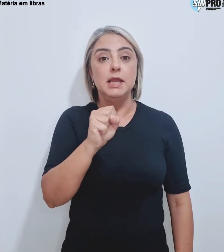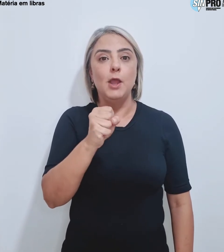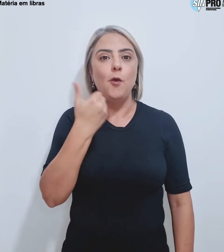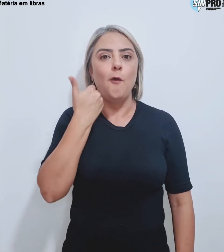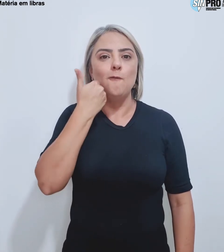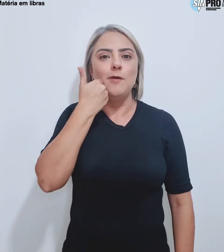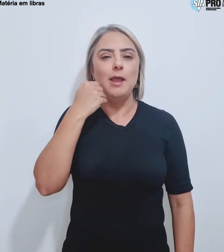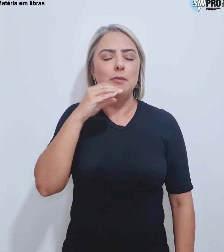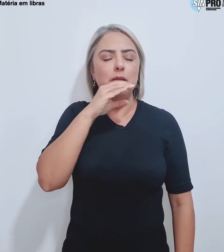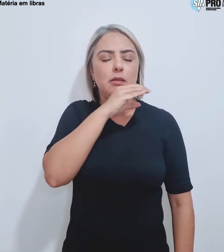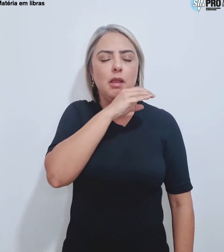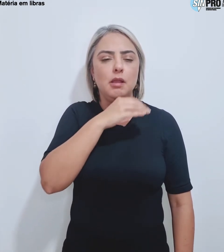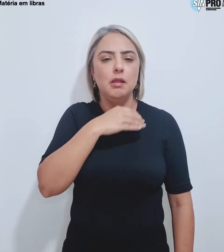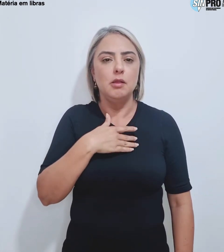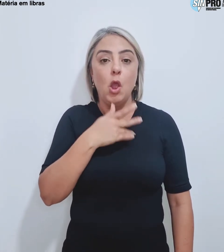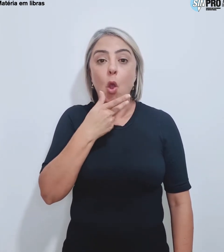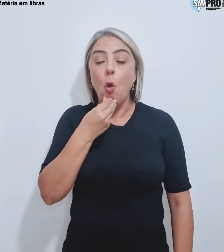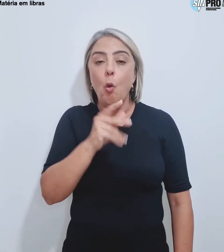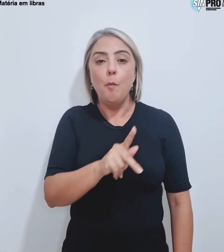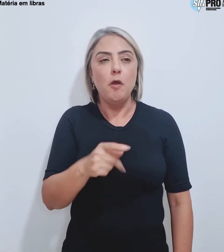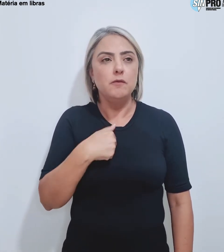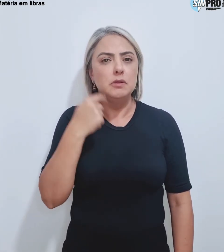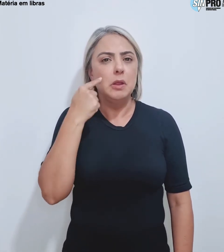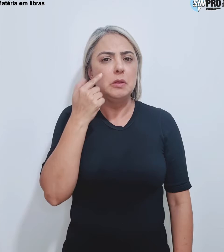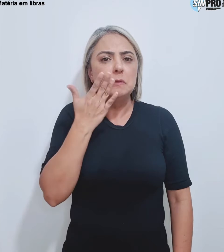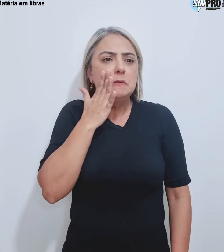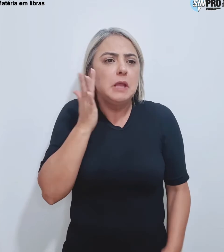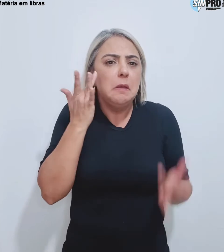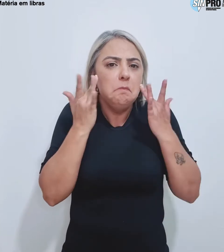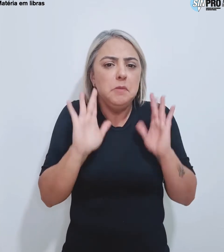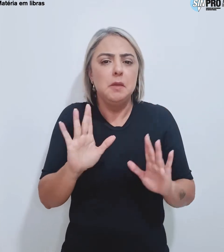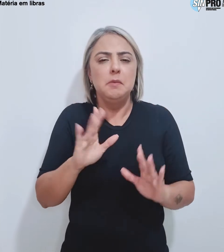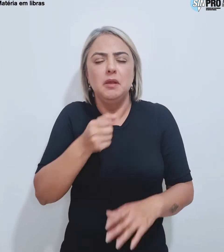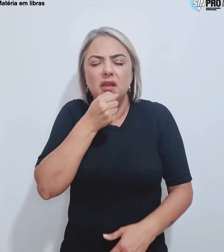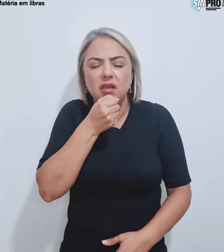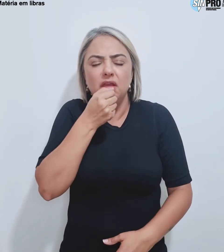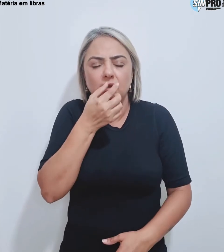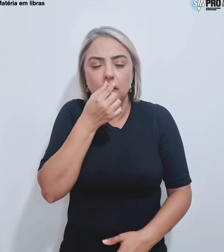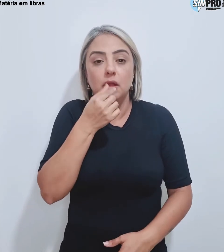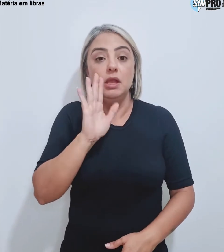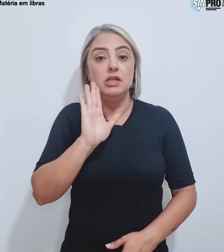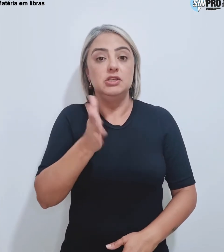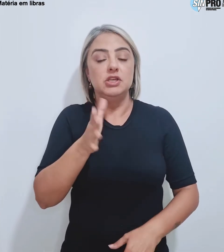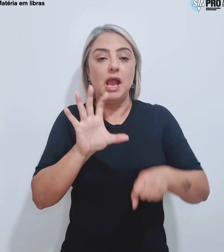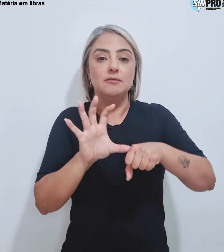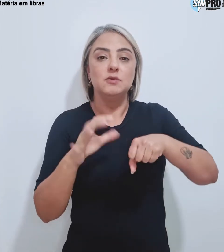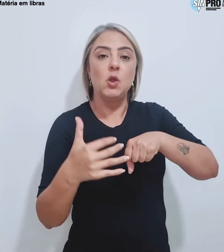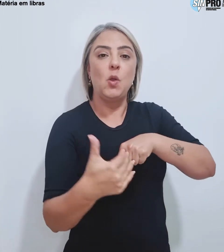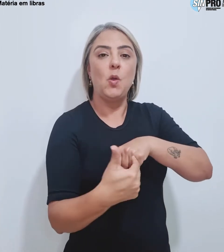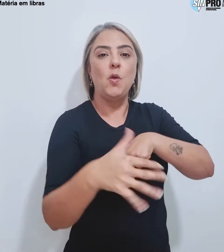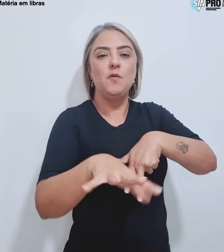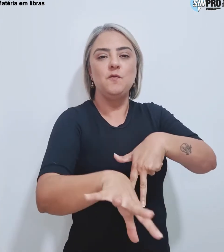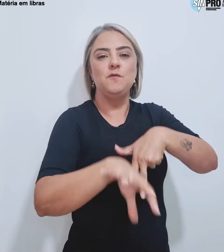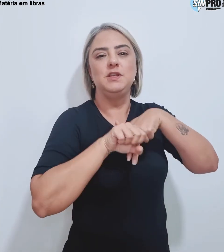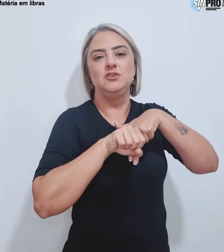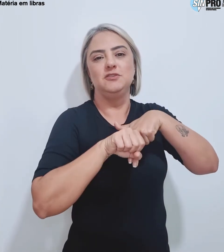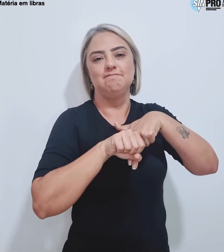38 graus. Ele ainda não sabia, pensava que era uma gripe, mas estava com